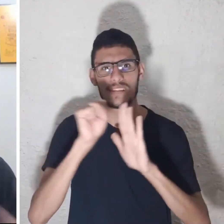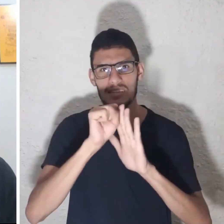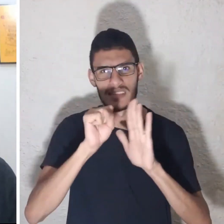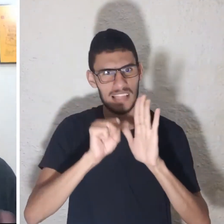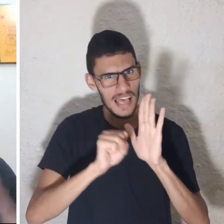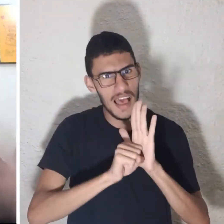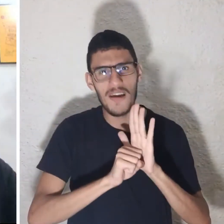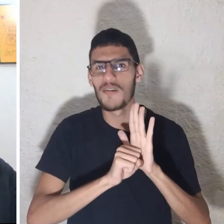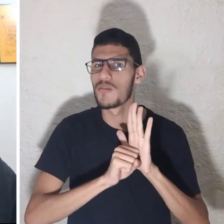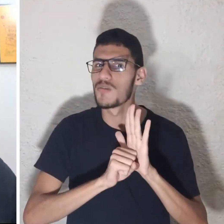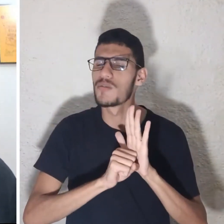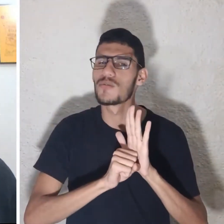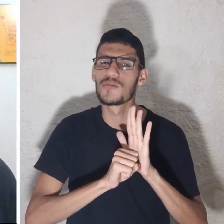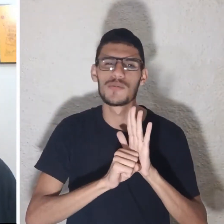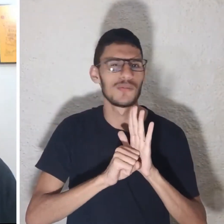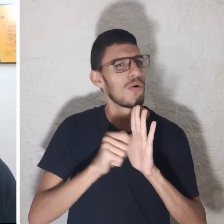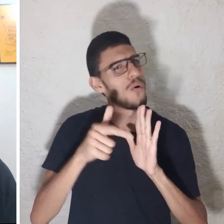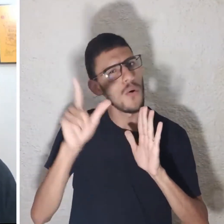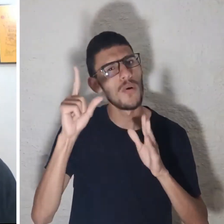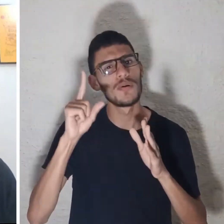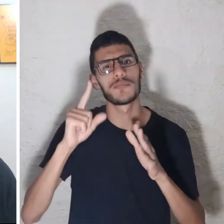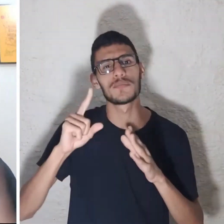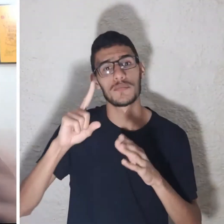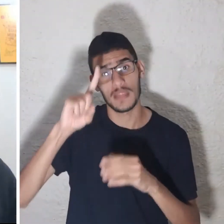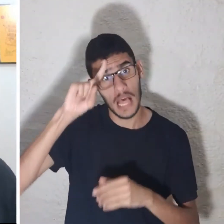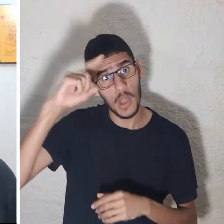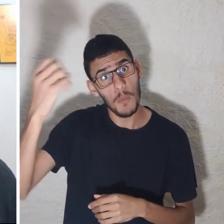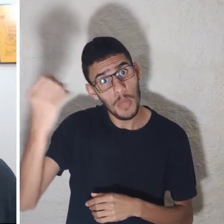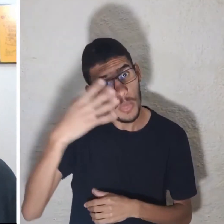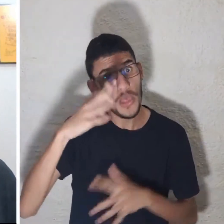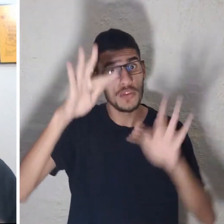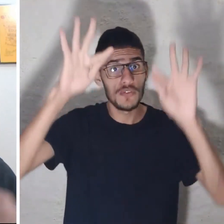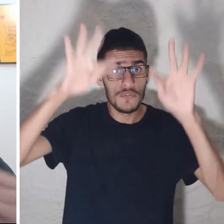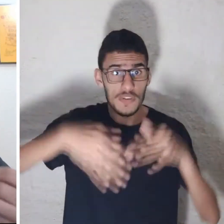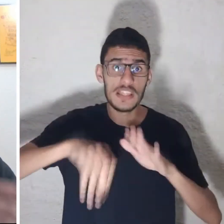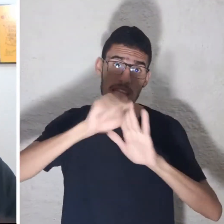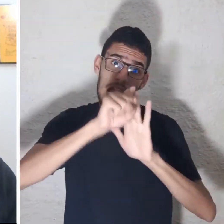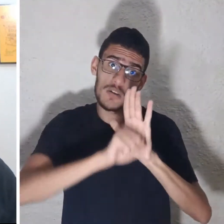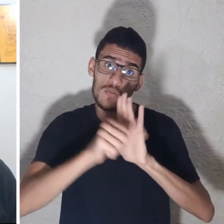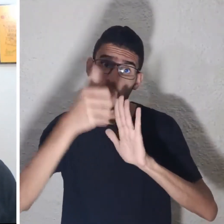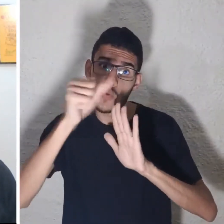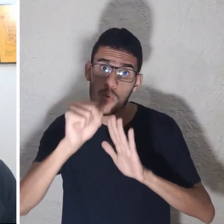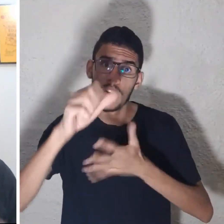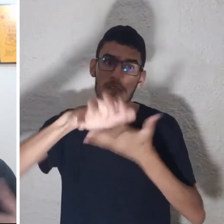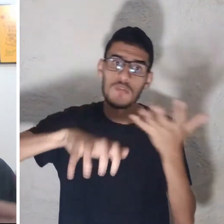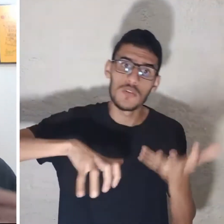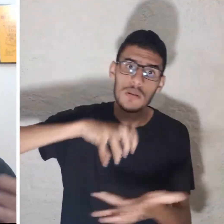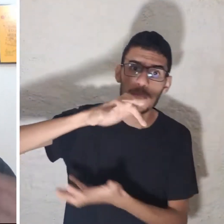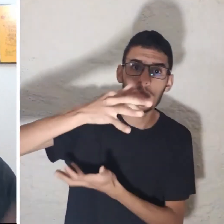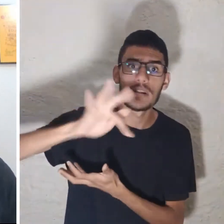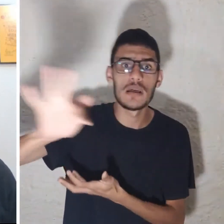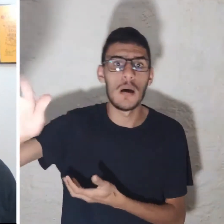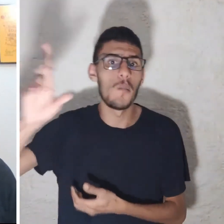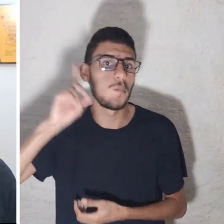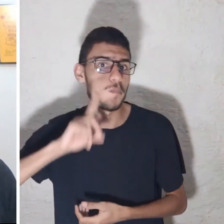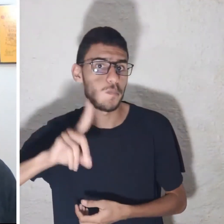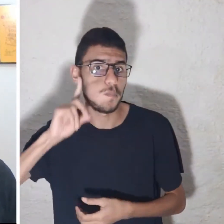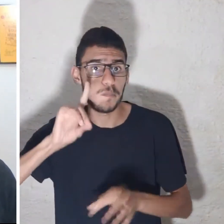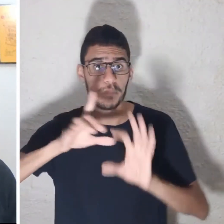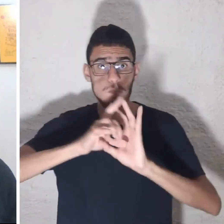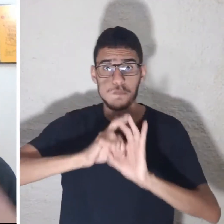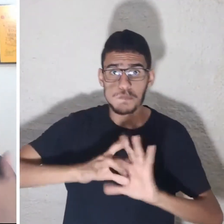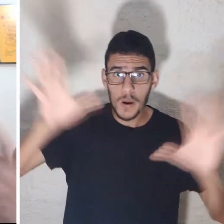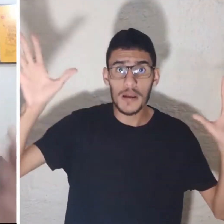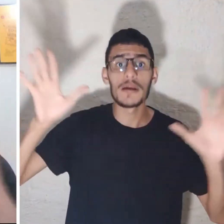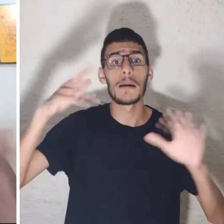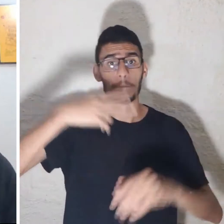final do século, desde o Iluminismo, né? Desde o final do século XVIII, com a Revolução Francesa, né? Com a independência dos Estados